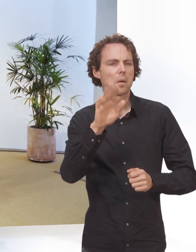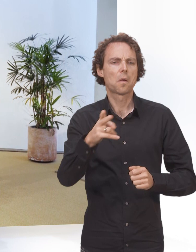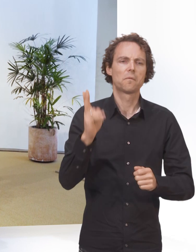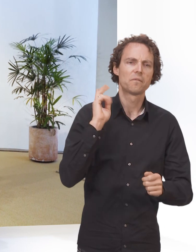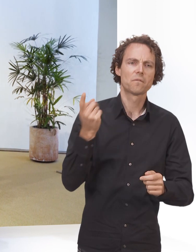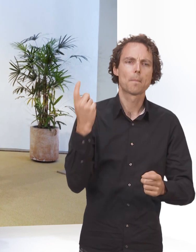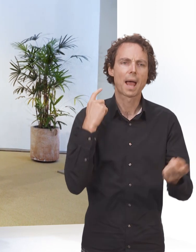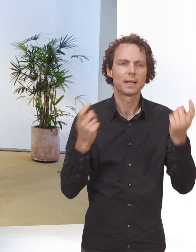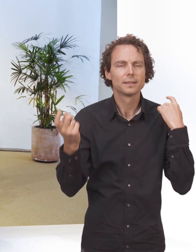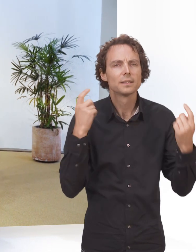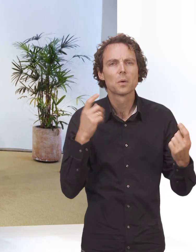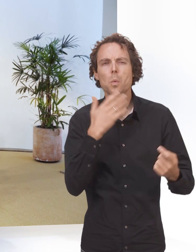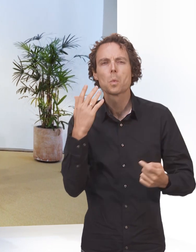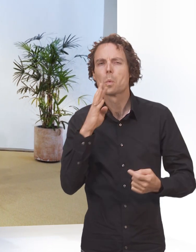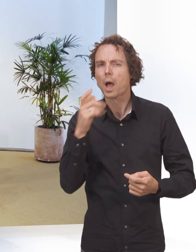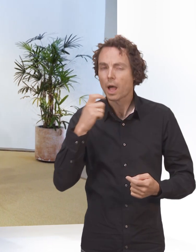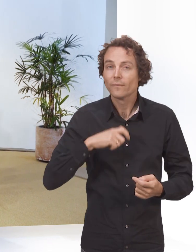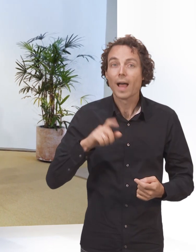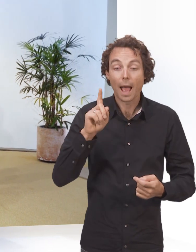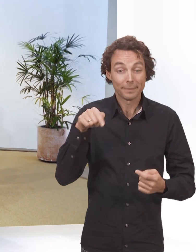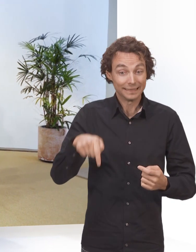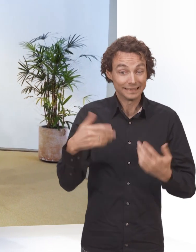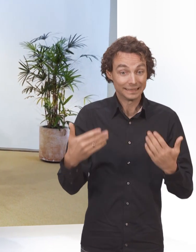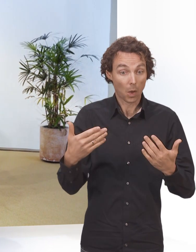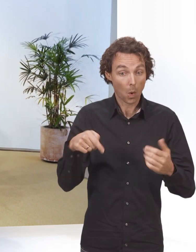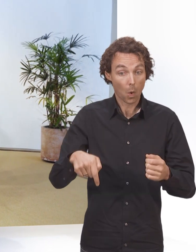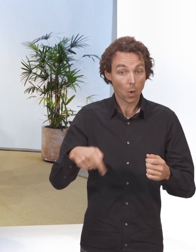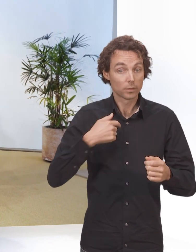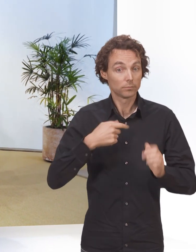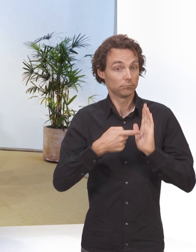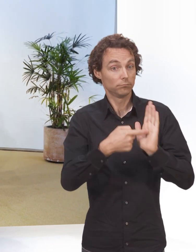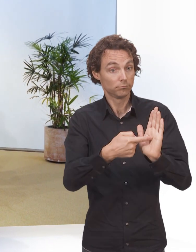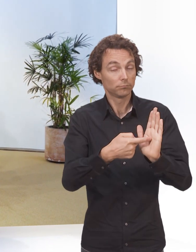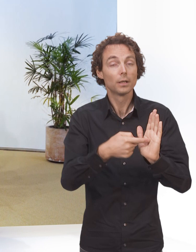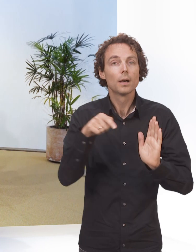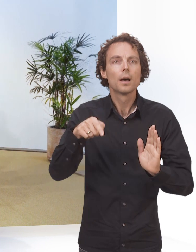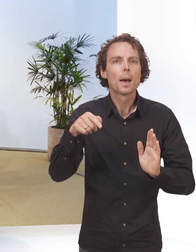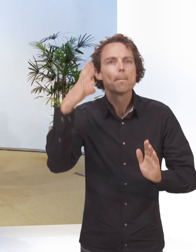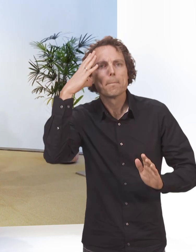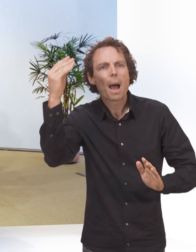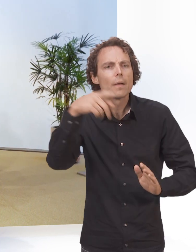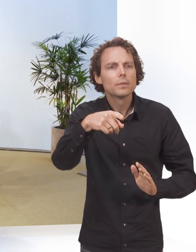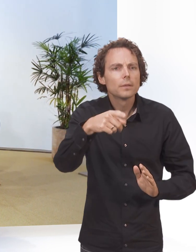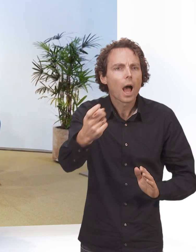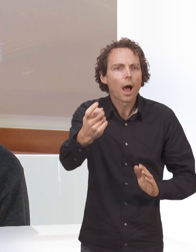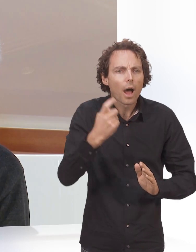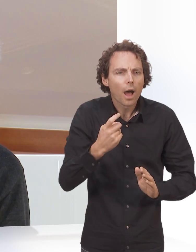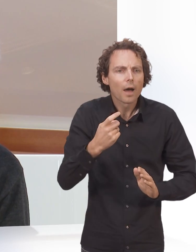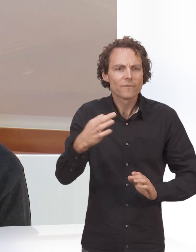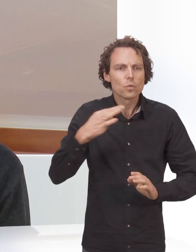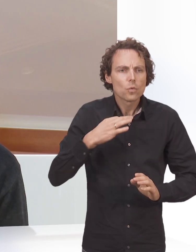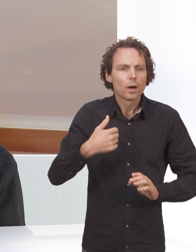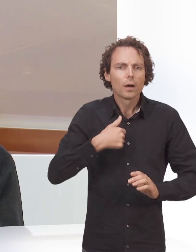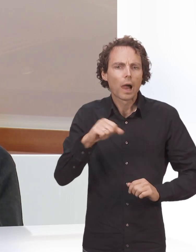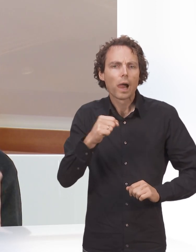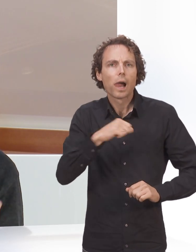nicht. Aber das ist die Aktion, wo gerade Männer die interessantesten Gespräche mit mir führen und oft